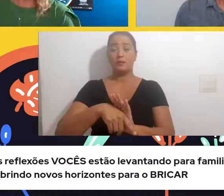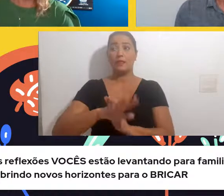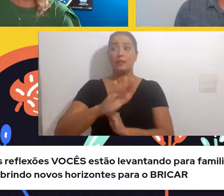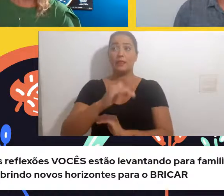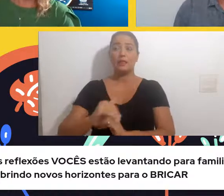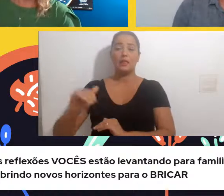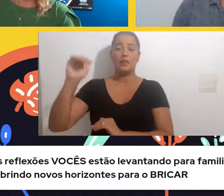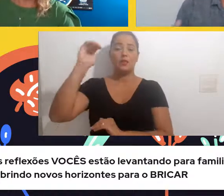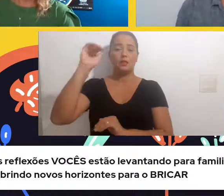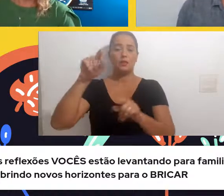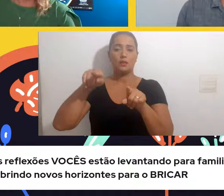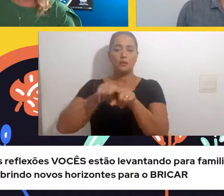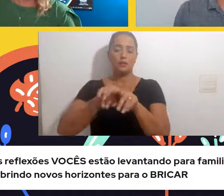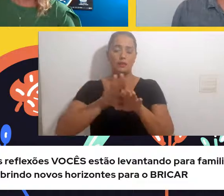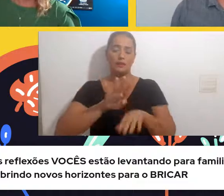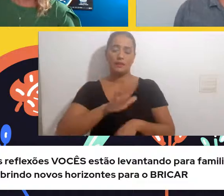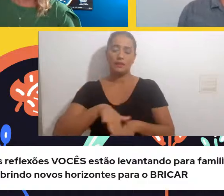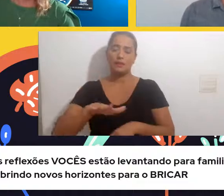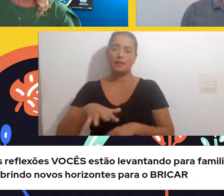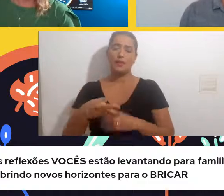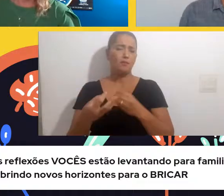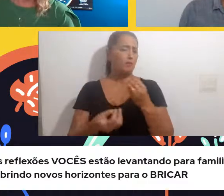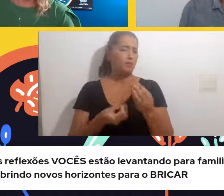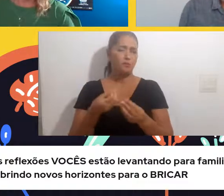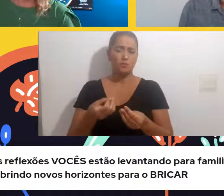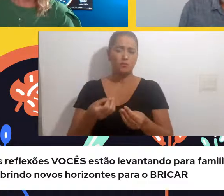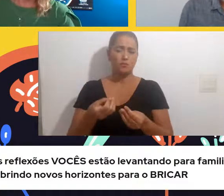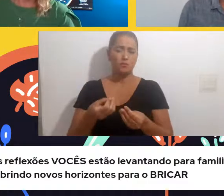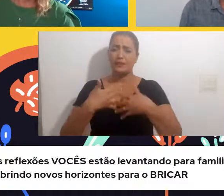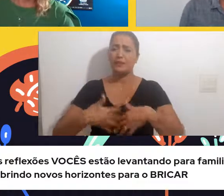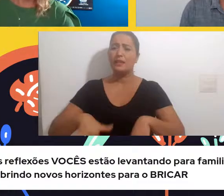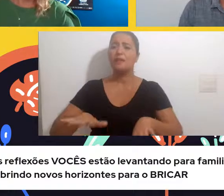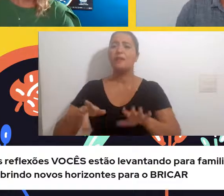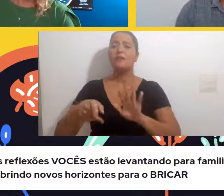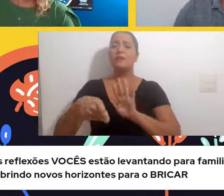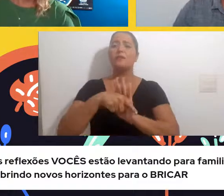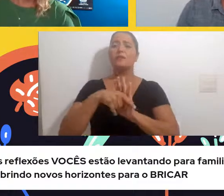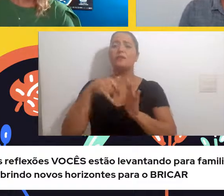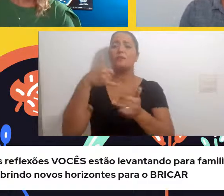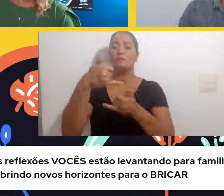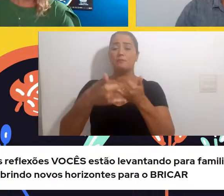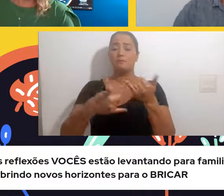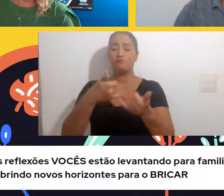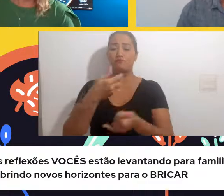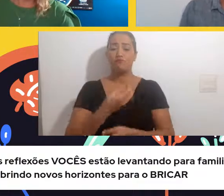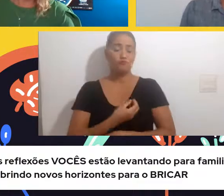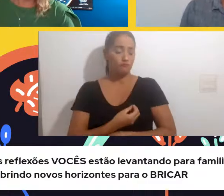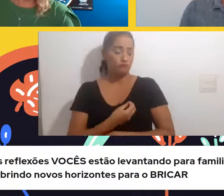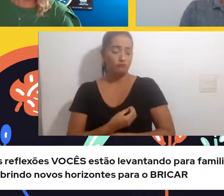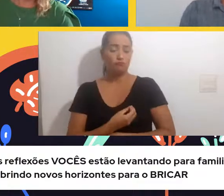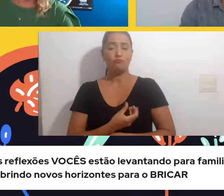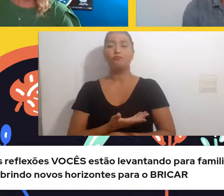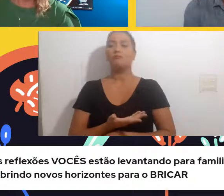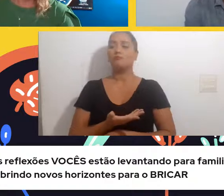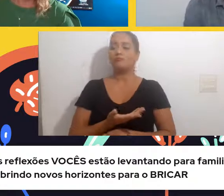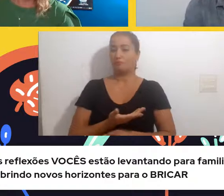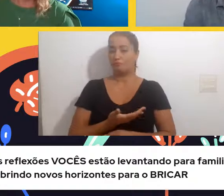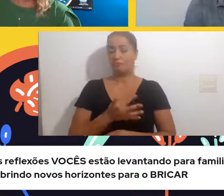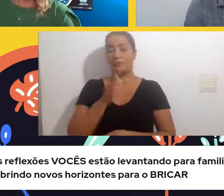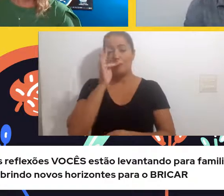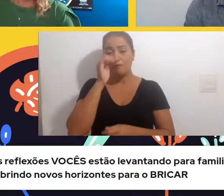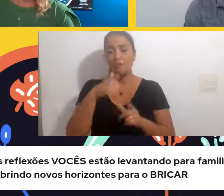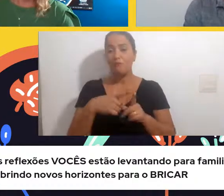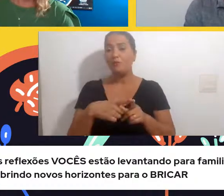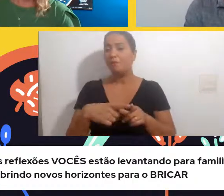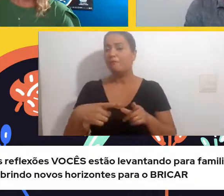criança, com a questão da natureza, com esses elementais, com os brinquedos que estão ali, com as sementes, com as folhas, né?